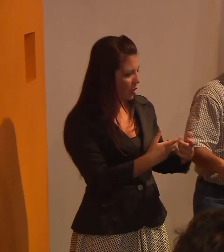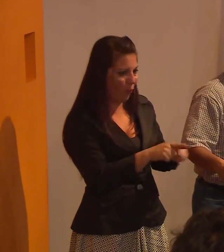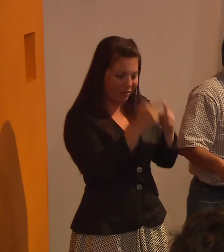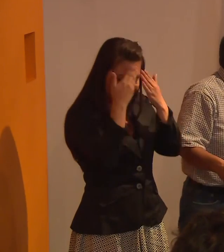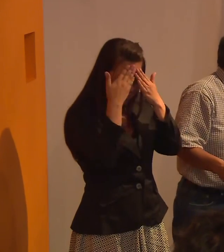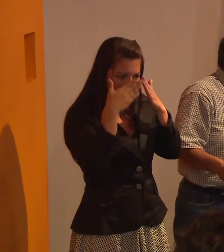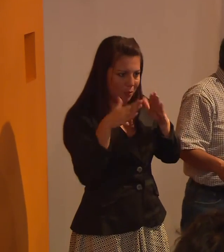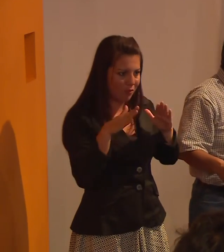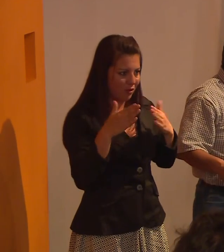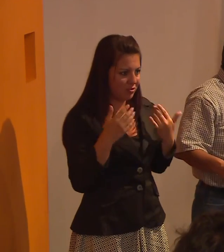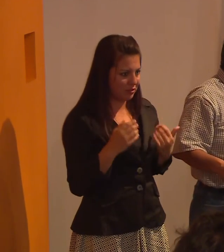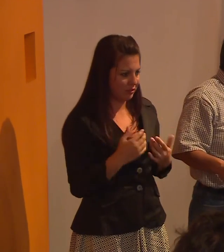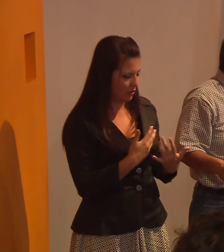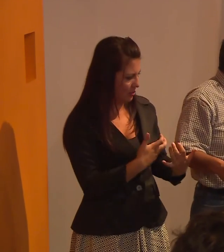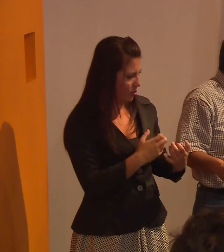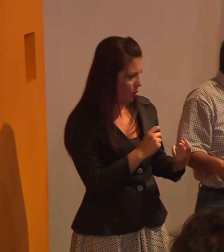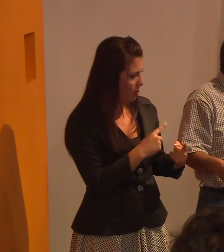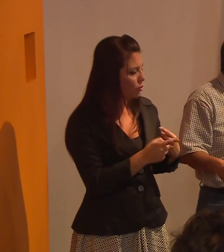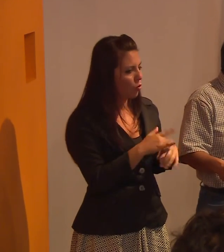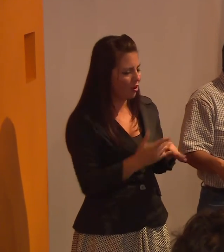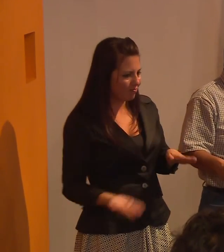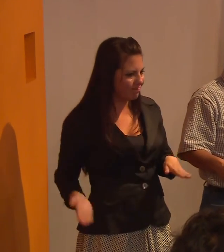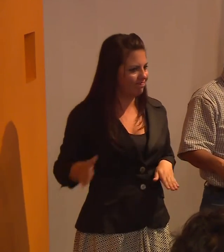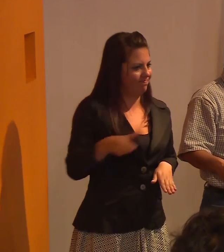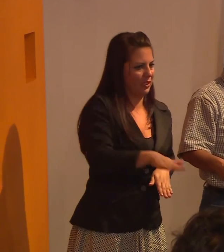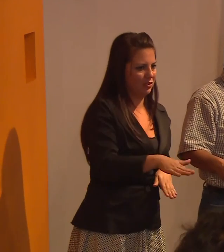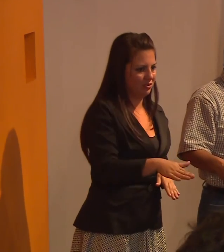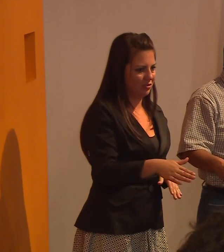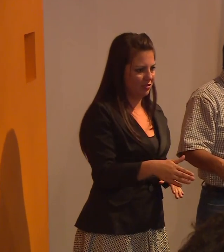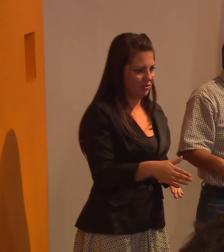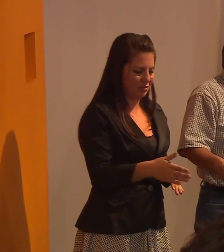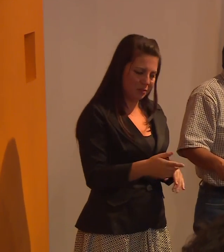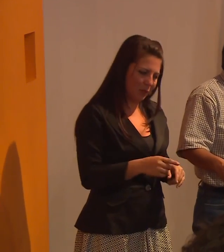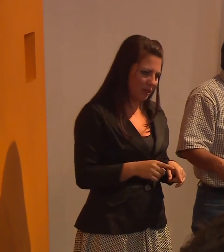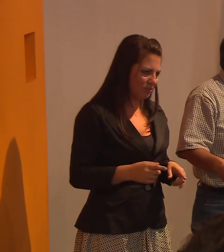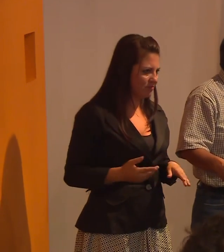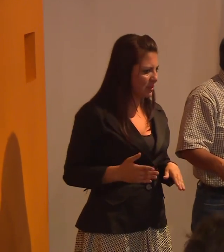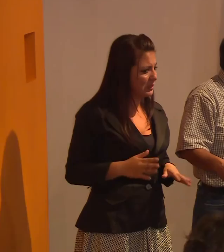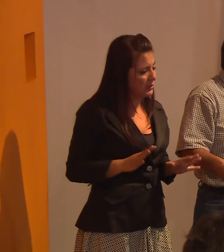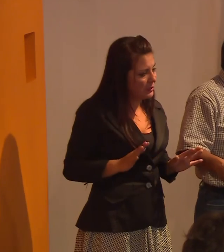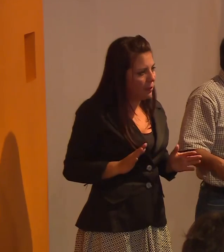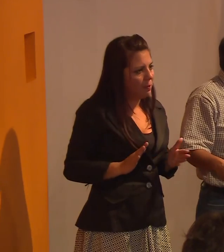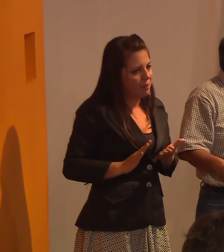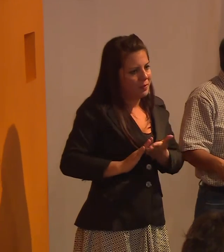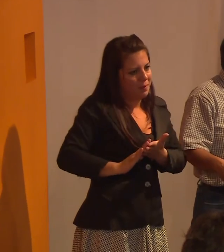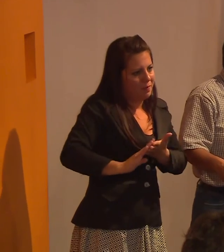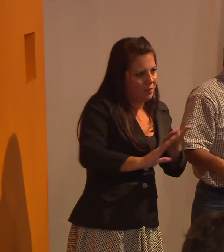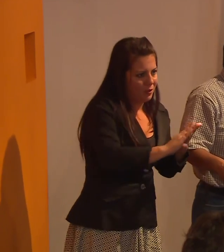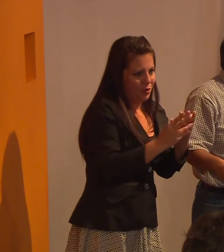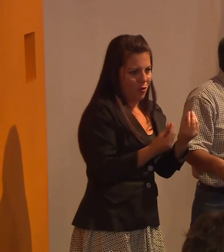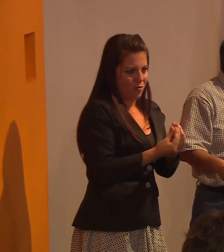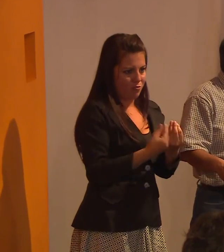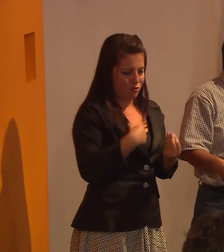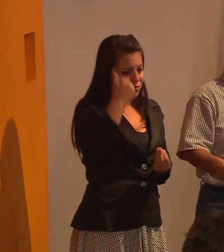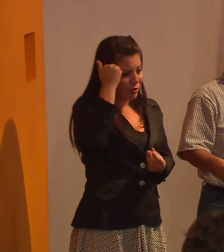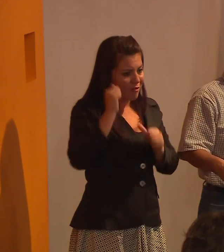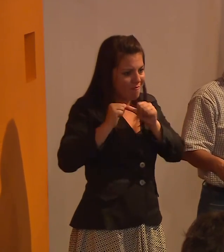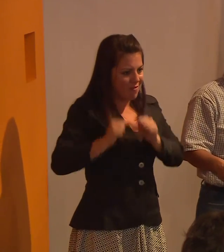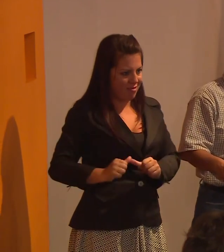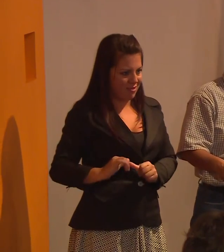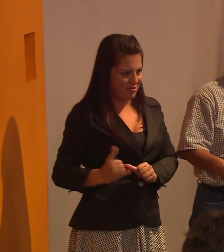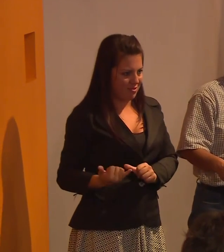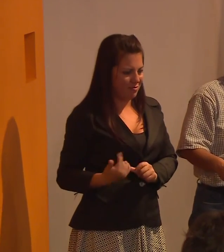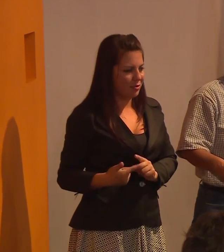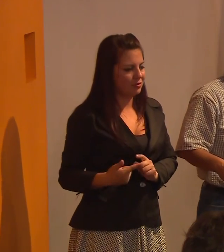democrática, pero tenemos que dar pasos adelante. Qué pena con los compañeros, soy profesor de planta, pero quiero decirles